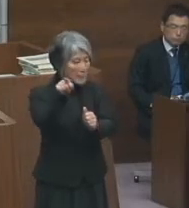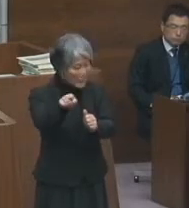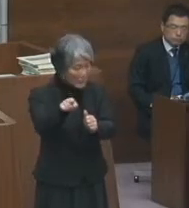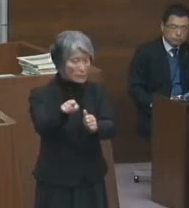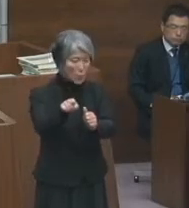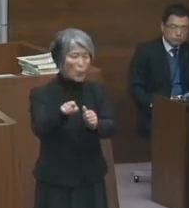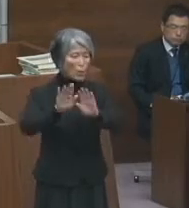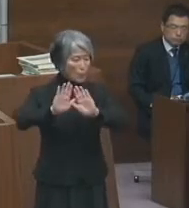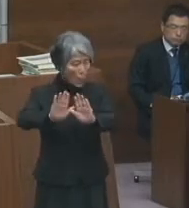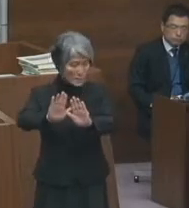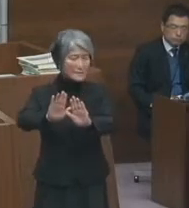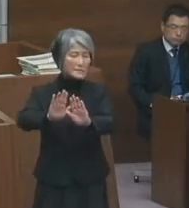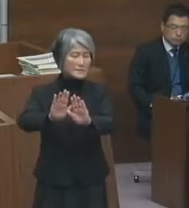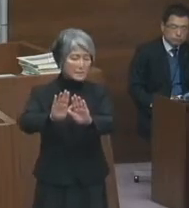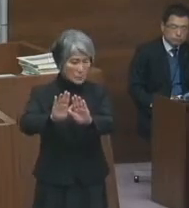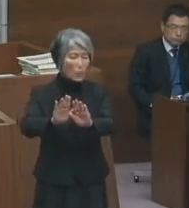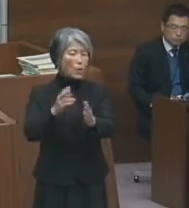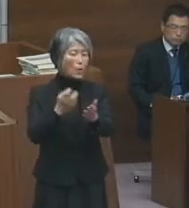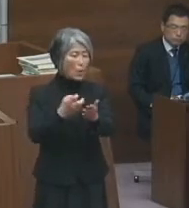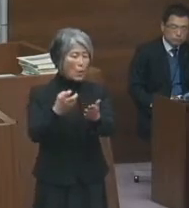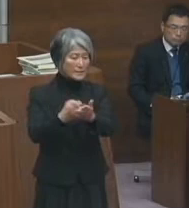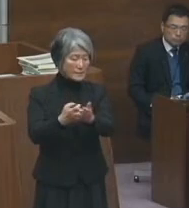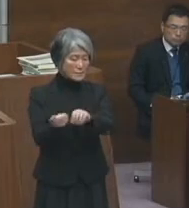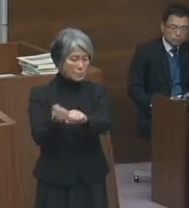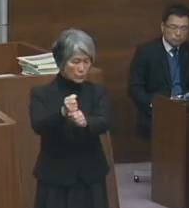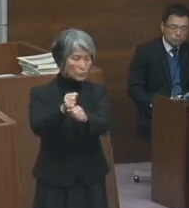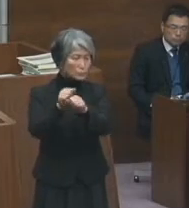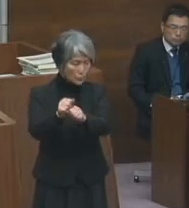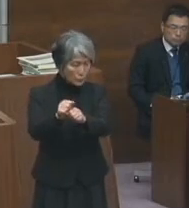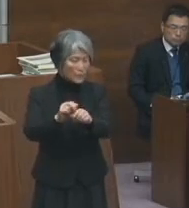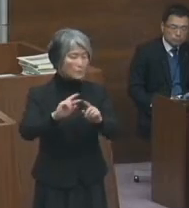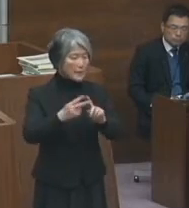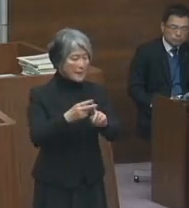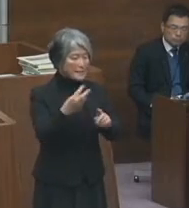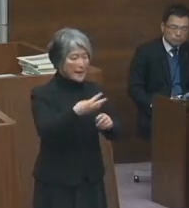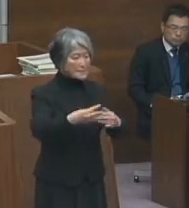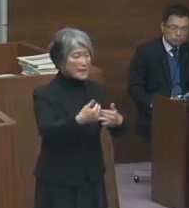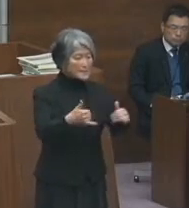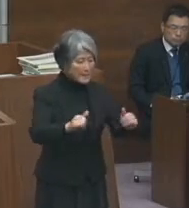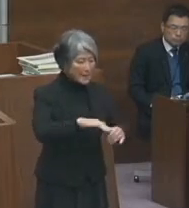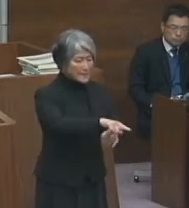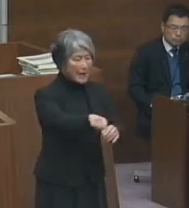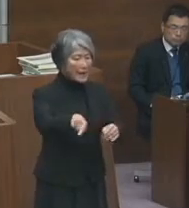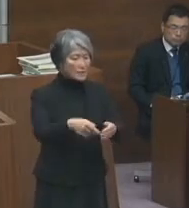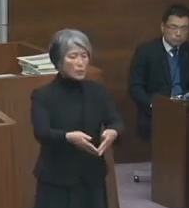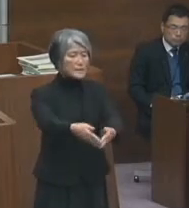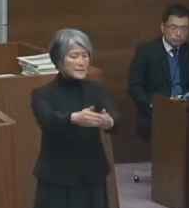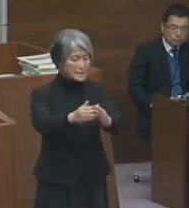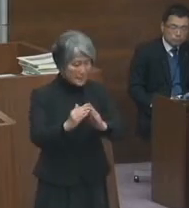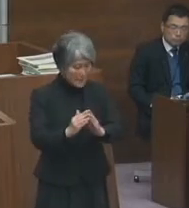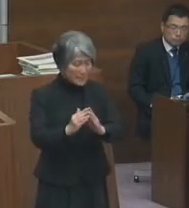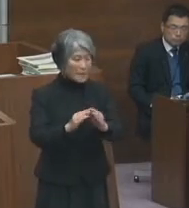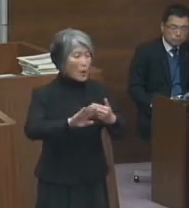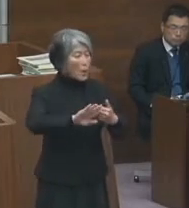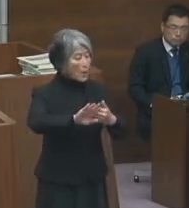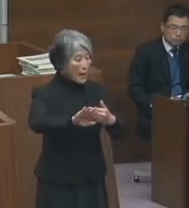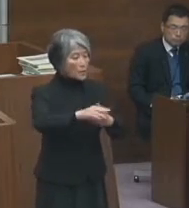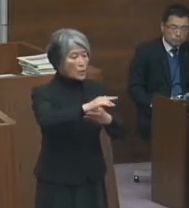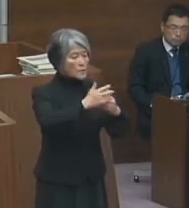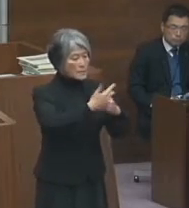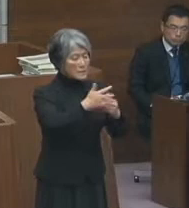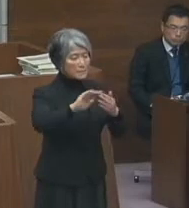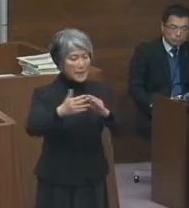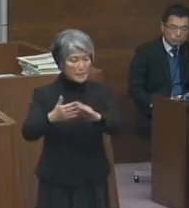動向や第三者機関の設置、あるいは他都市の取り組み、こういったことも注視しながら、市